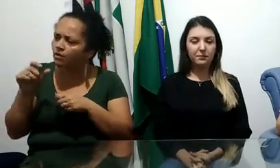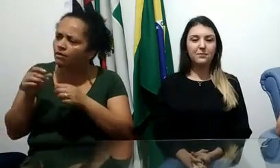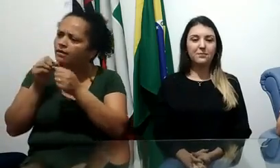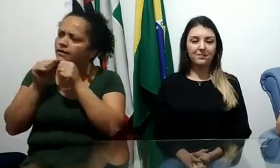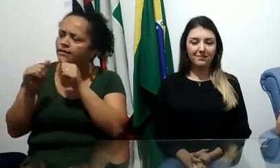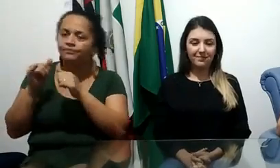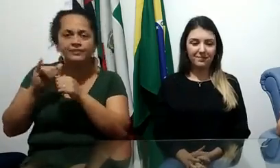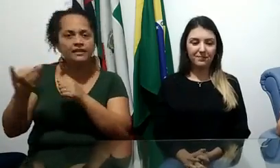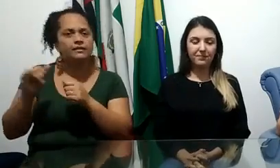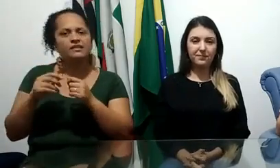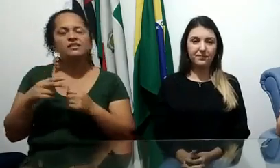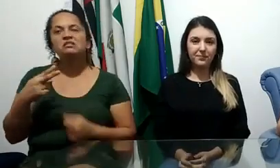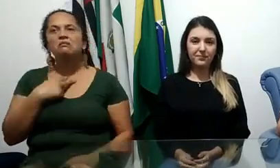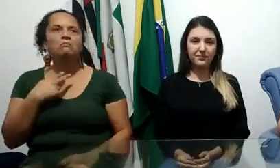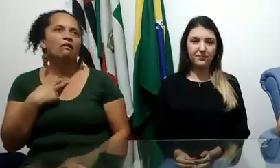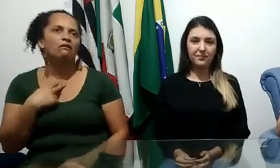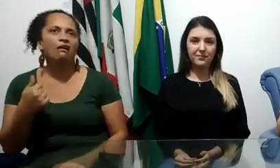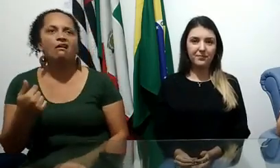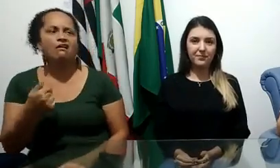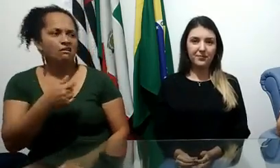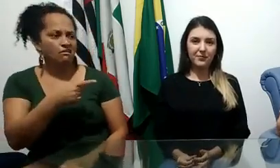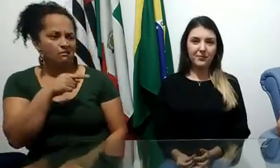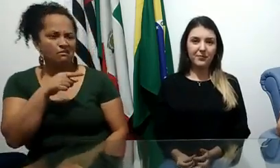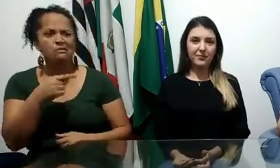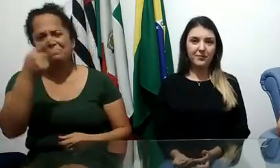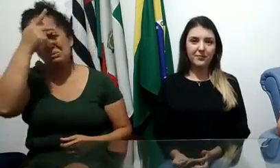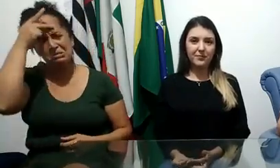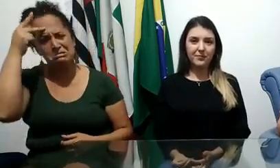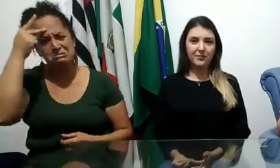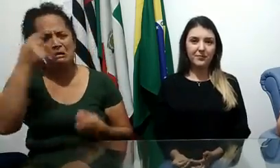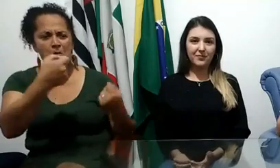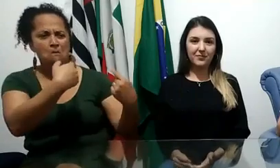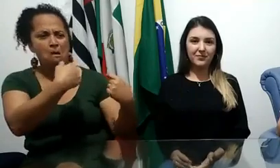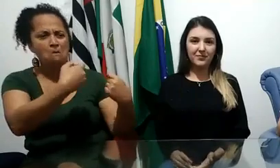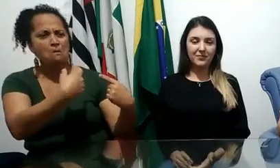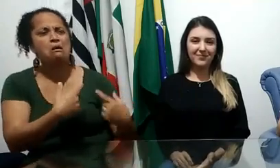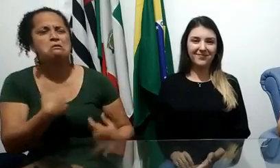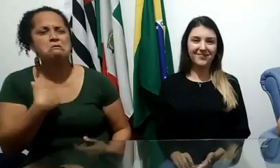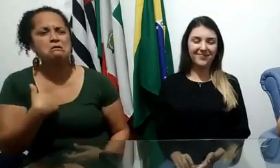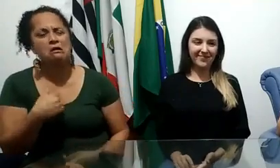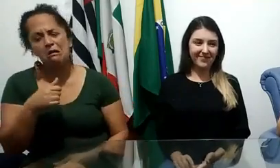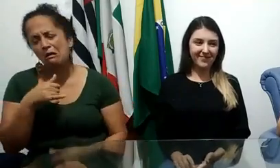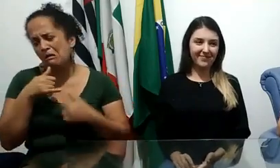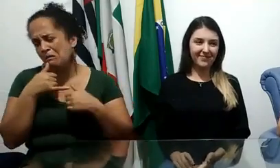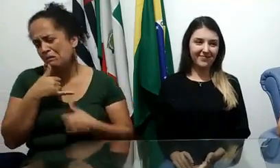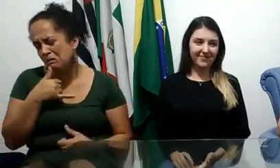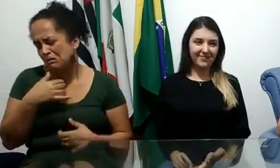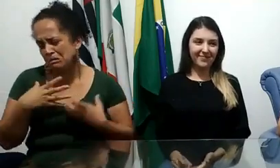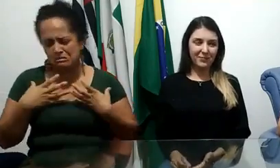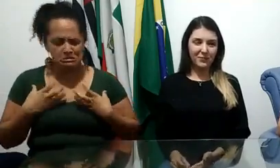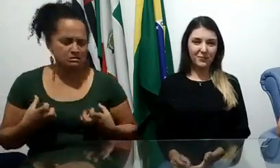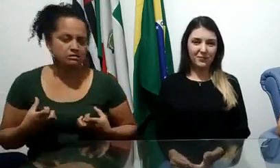ovo, qualquer coisa magoa. Ai, porque ele veio e falou que eu estava fazendo errado. Ai, meu Deus. Não, a gente tem que